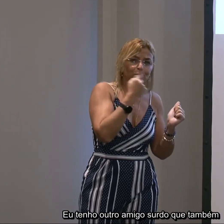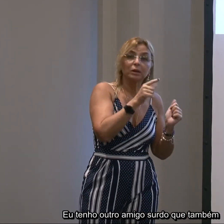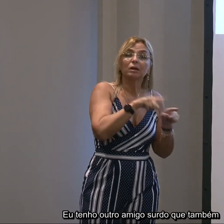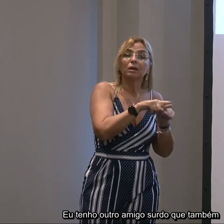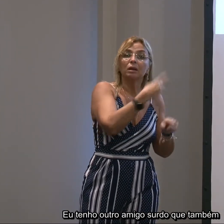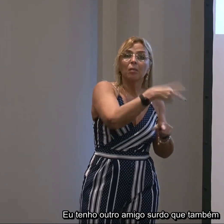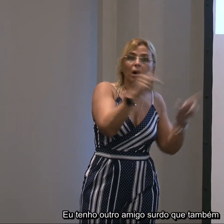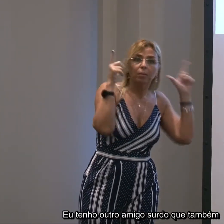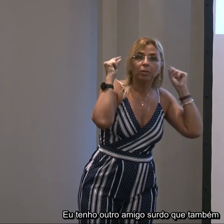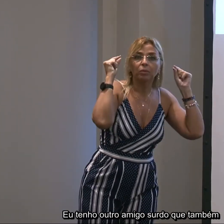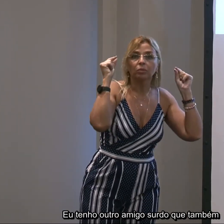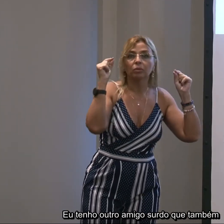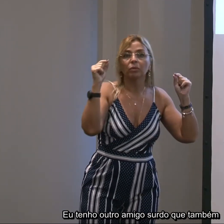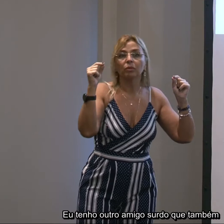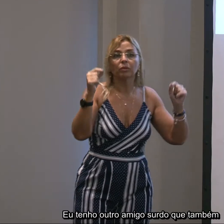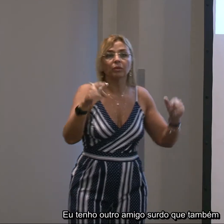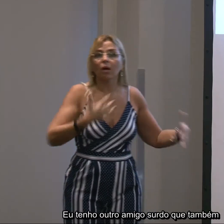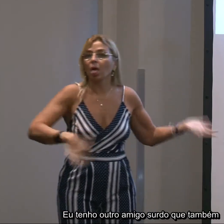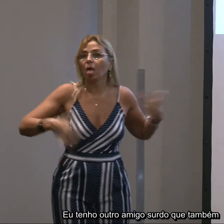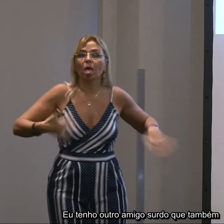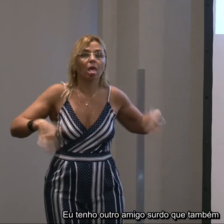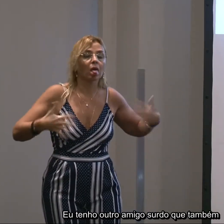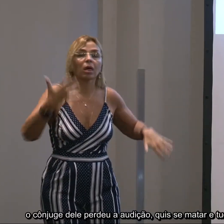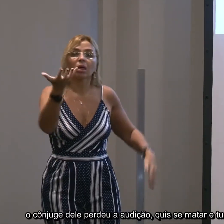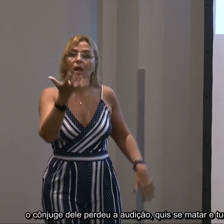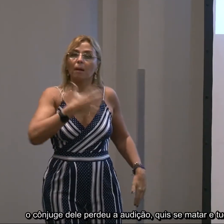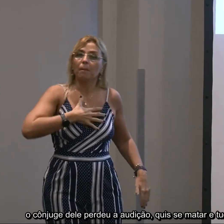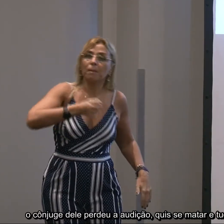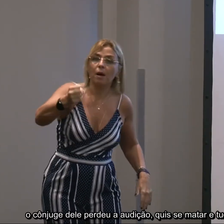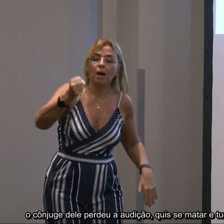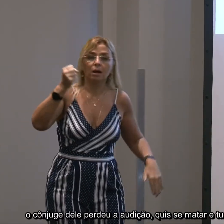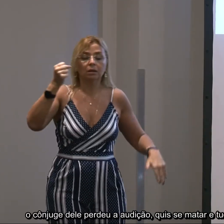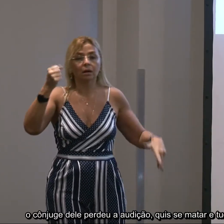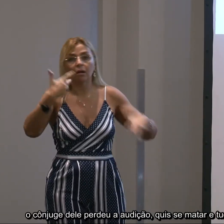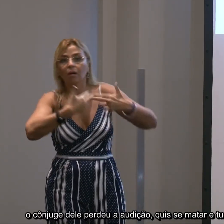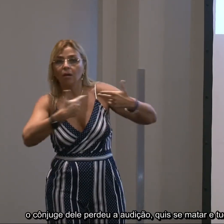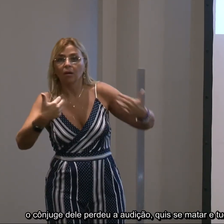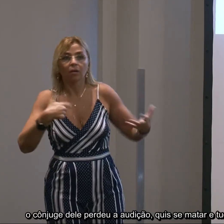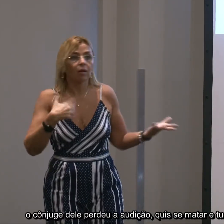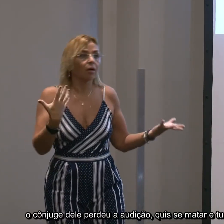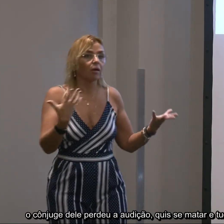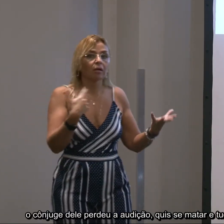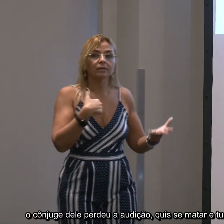outro amigo surdo que também, o cônjuge dele também perdeu a audição,